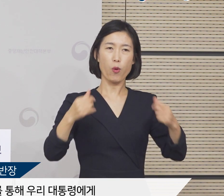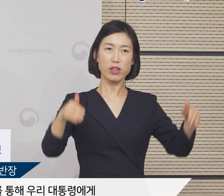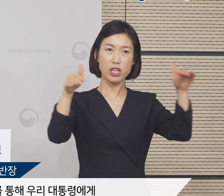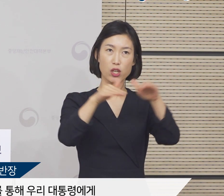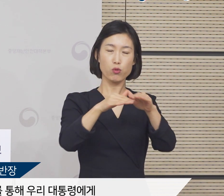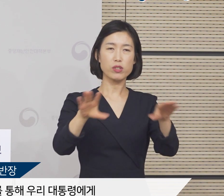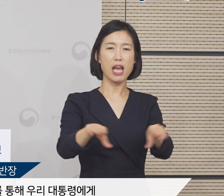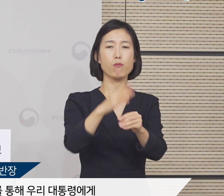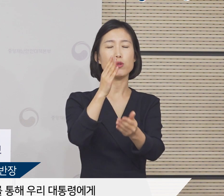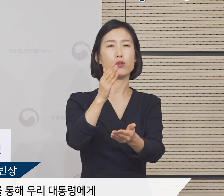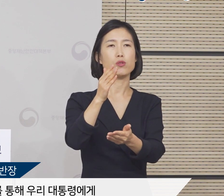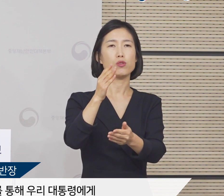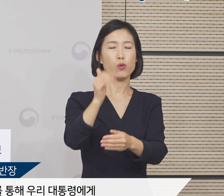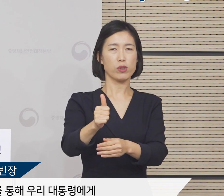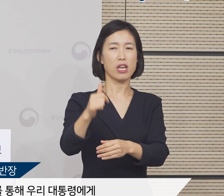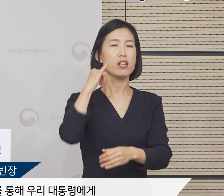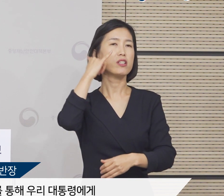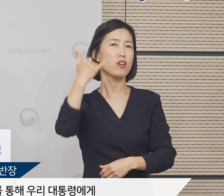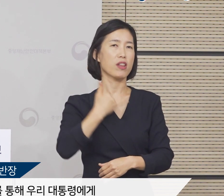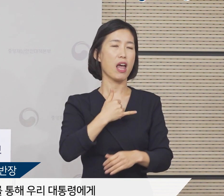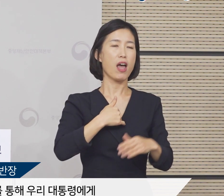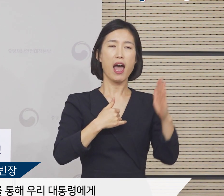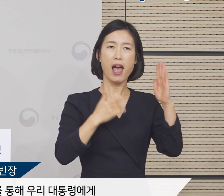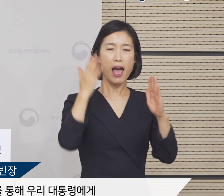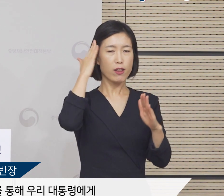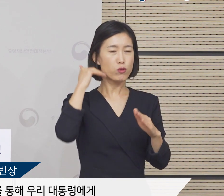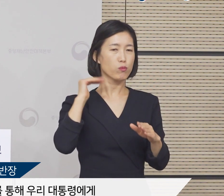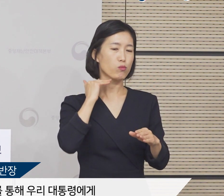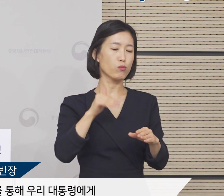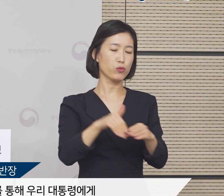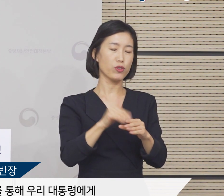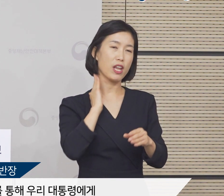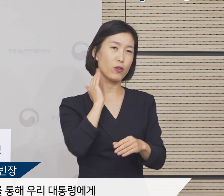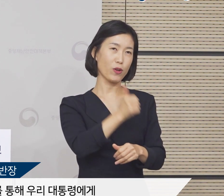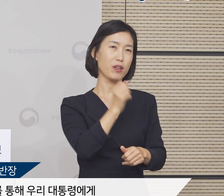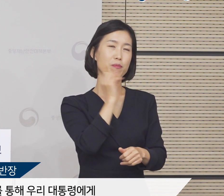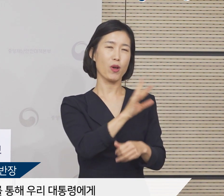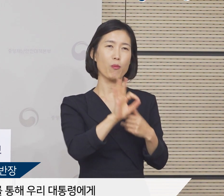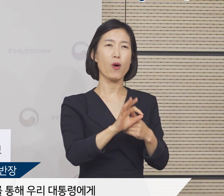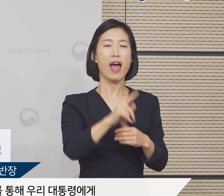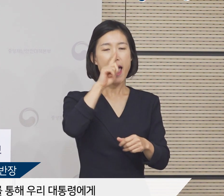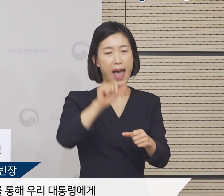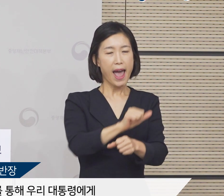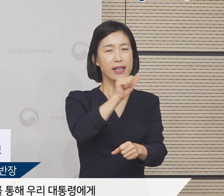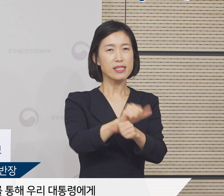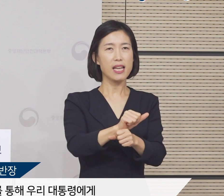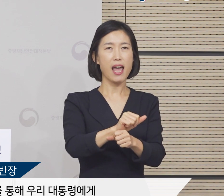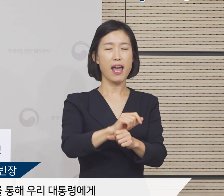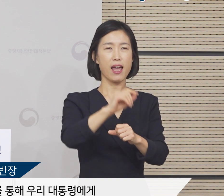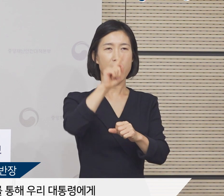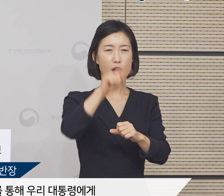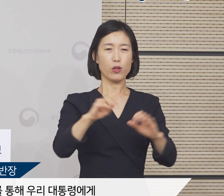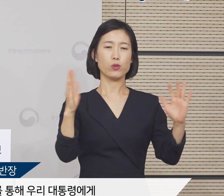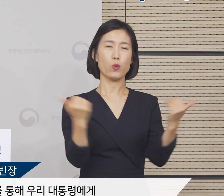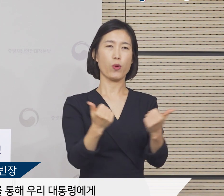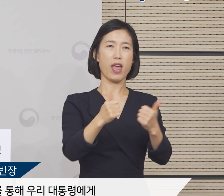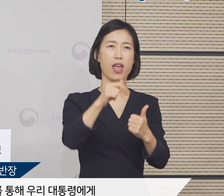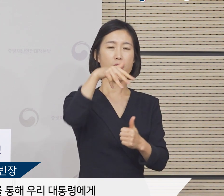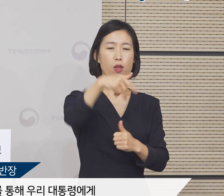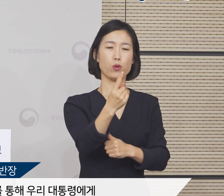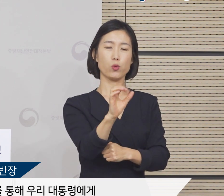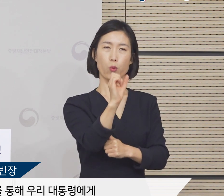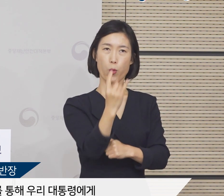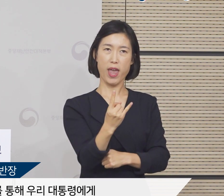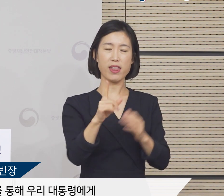사무총장이 전화통화를 통해 우리 대통령에게 아시아 대표로 세계보건기구 총회 기조연설을 요청한 바